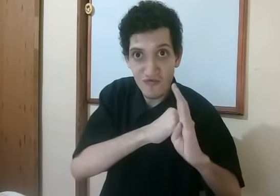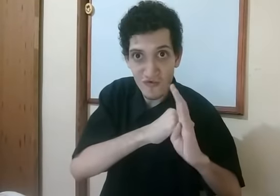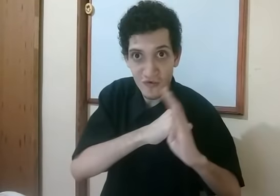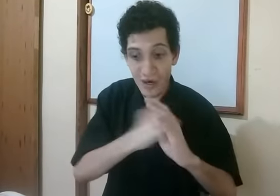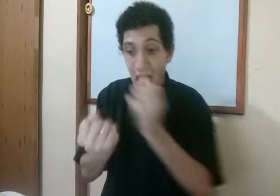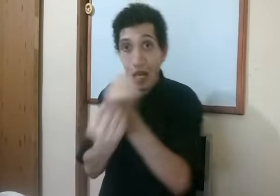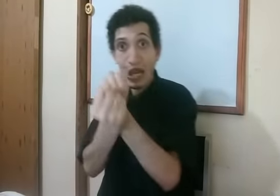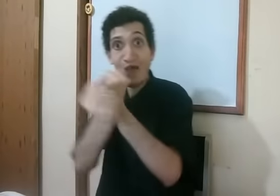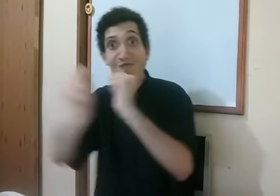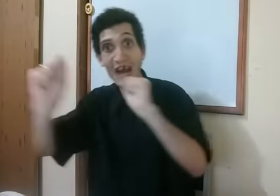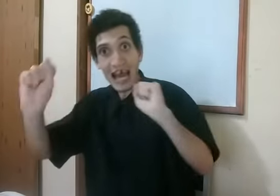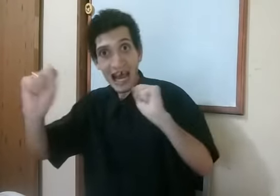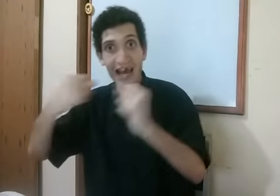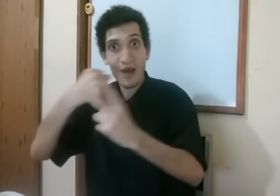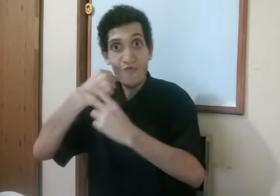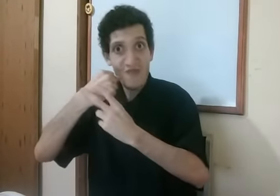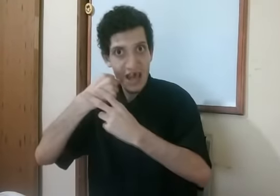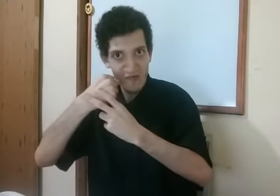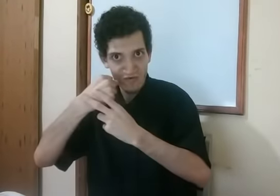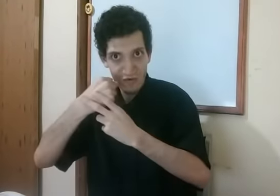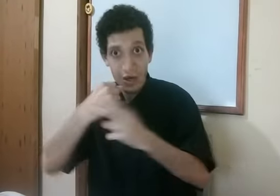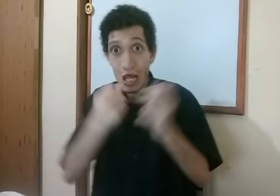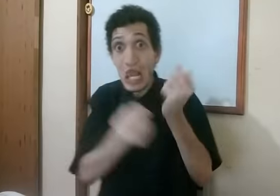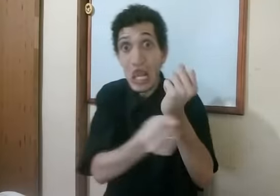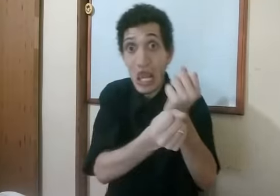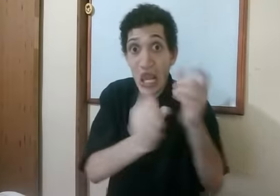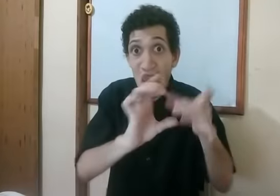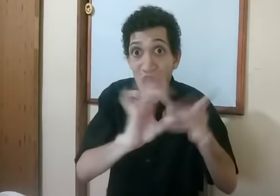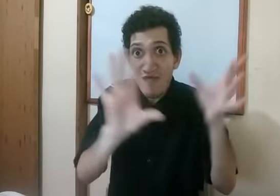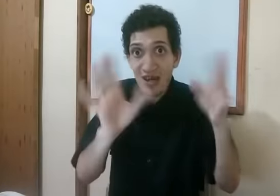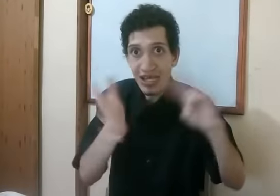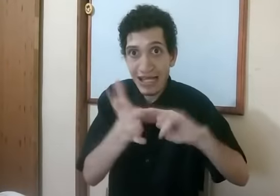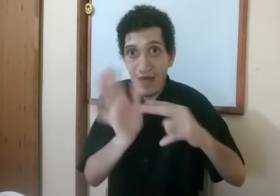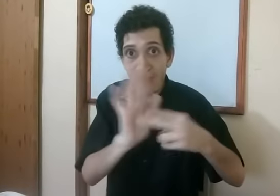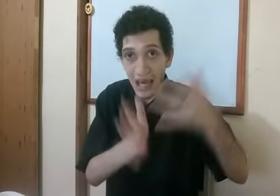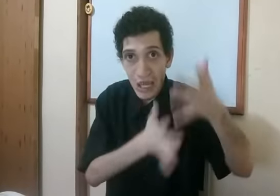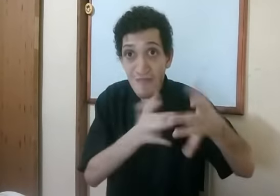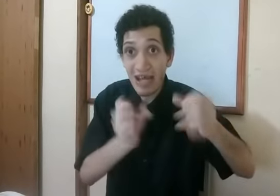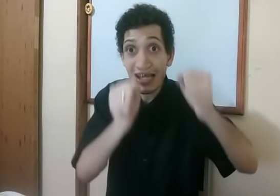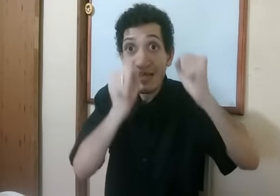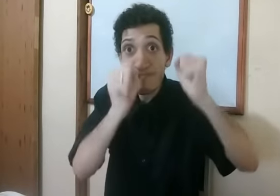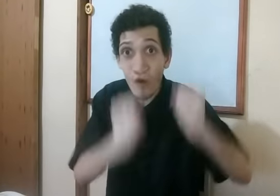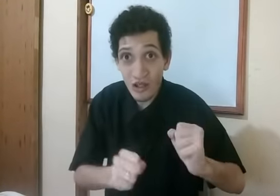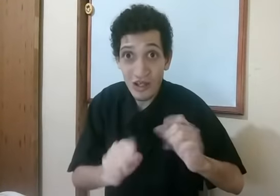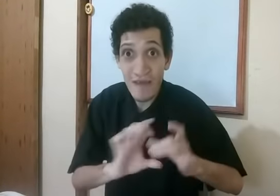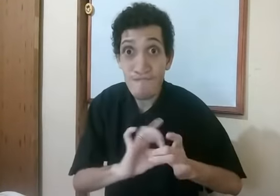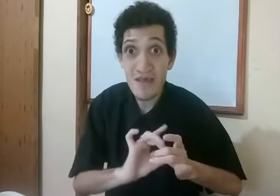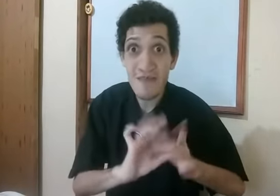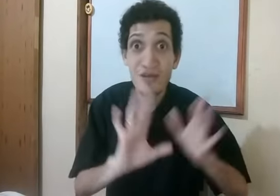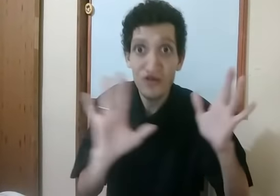substantivo, livrar é um verbo. Livre significa livre, é pode, é